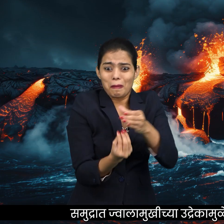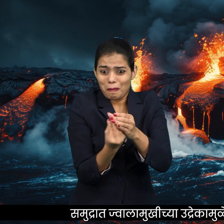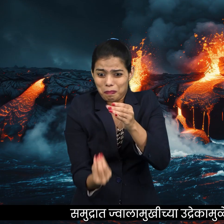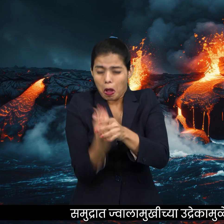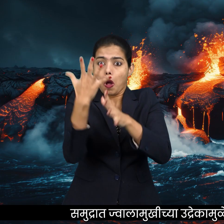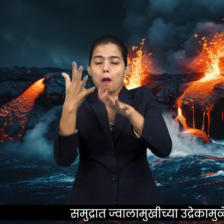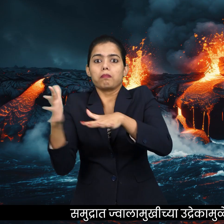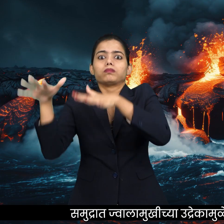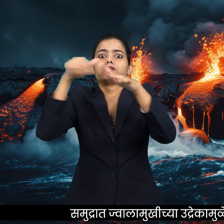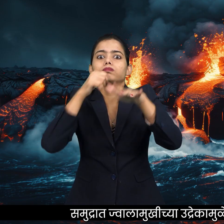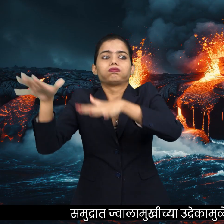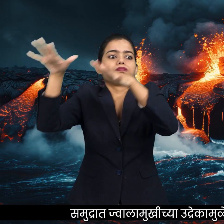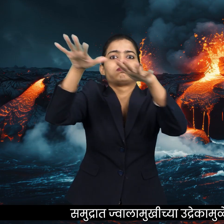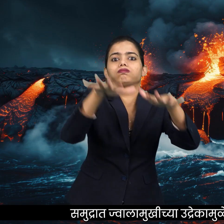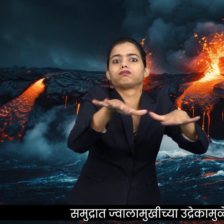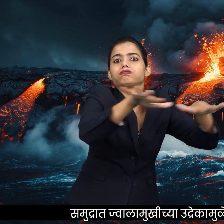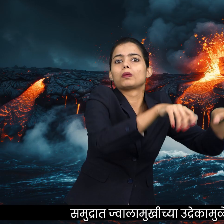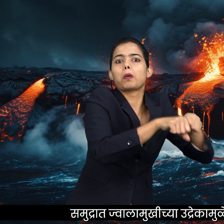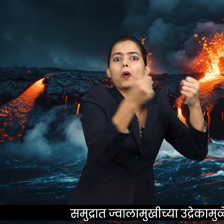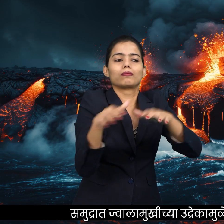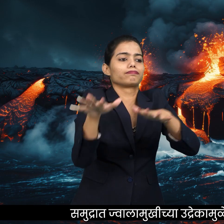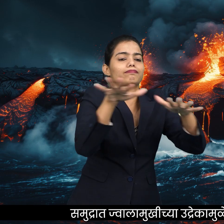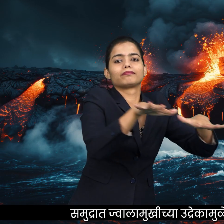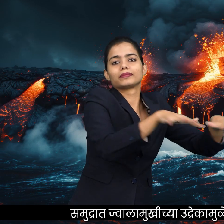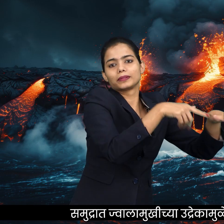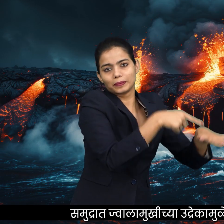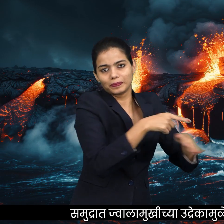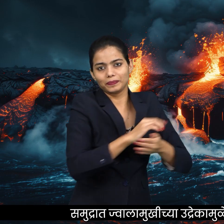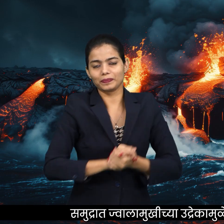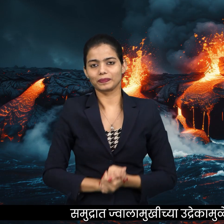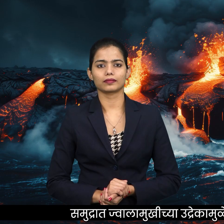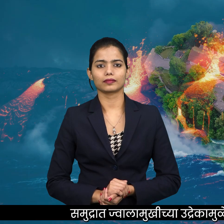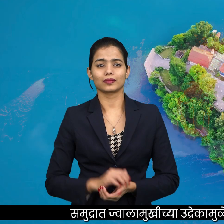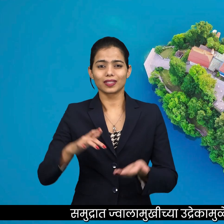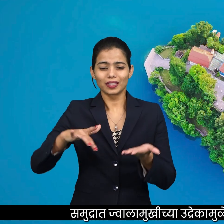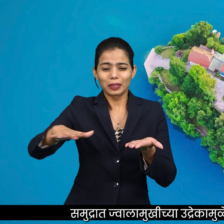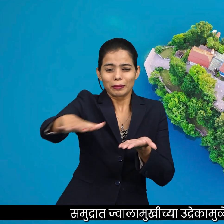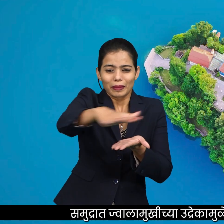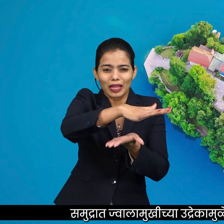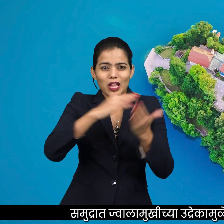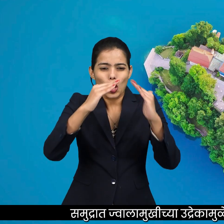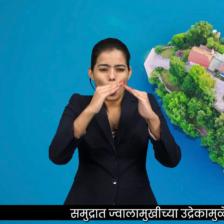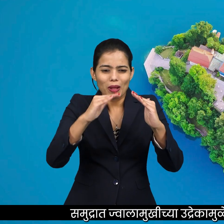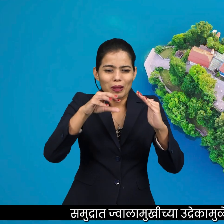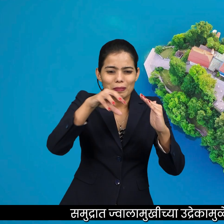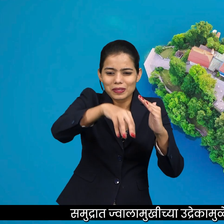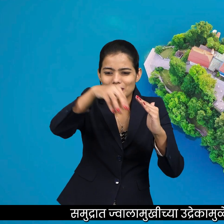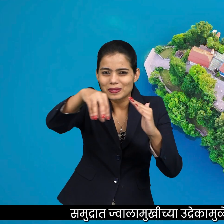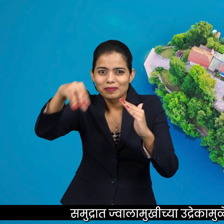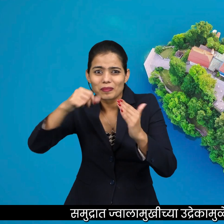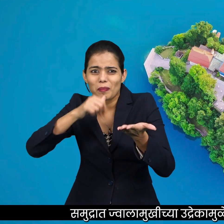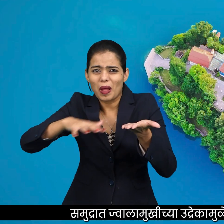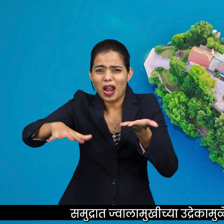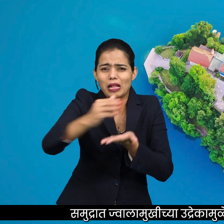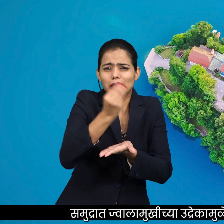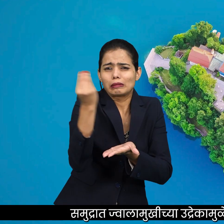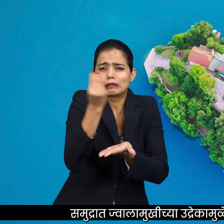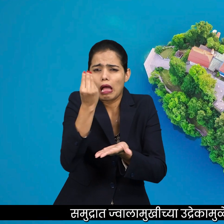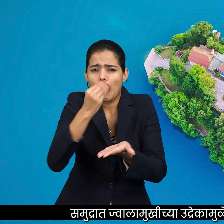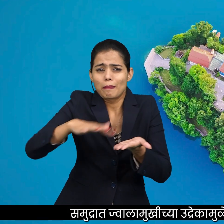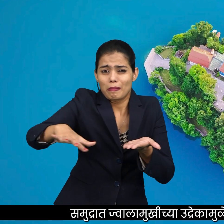पडतात. समुद्रात ज्वालामुखीच्या उद्रेकांमुळे काही बेटे निर्माण झाली आहेत.